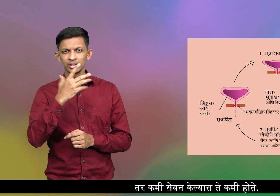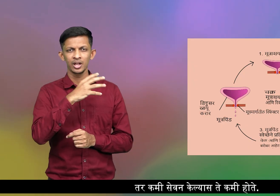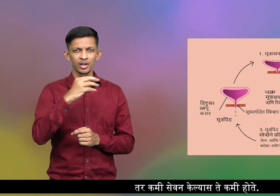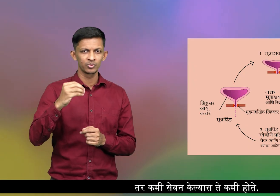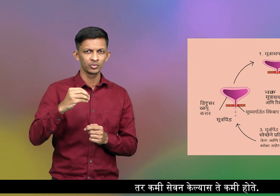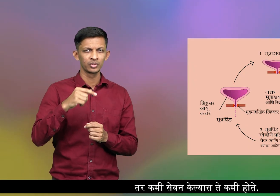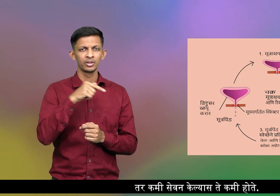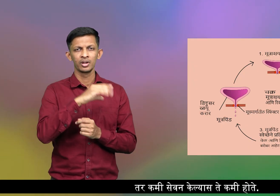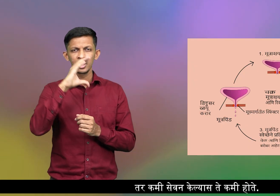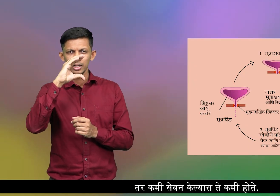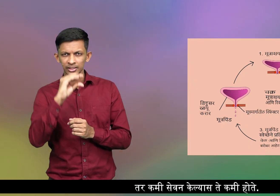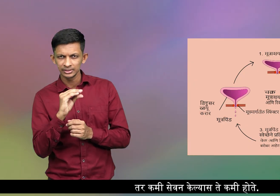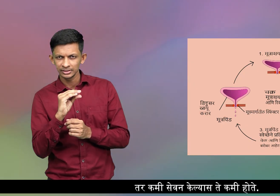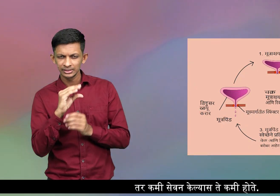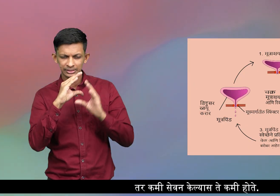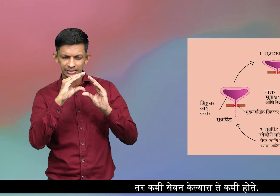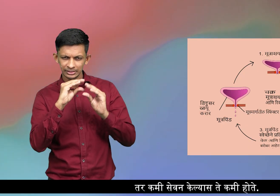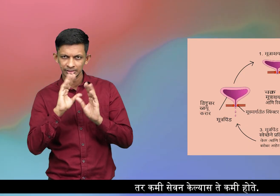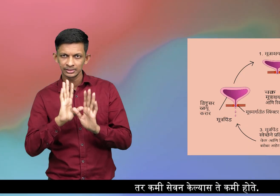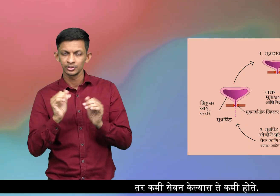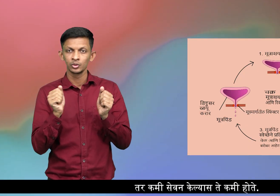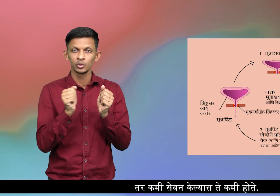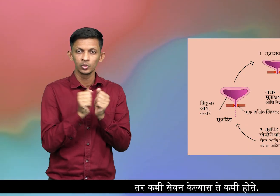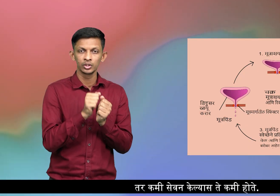तर कमी सेवन केल्यास ते कमी होते.